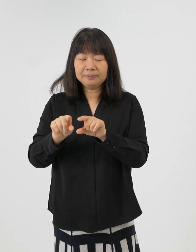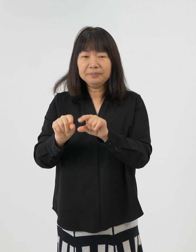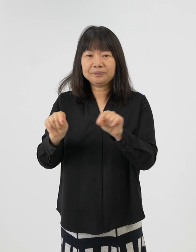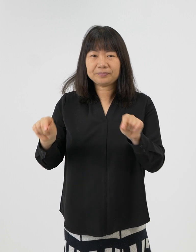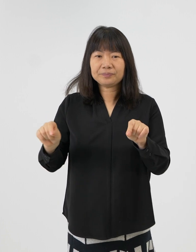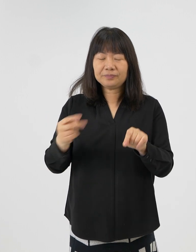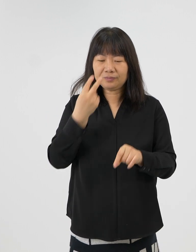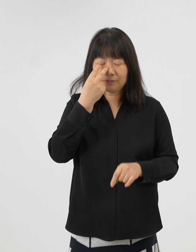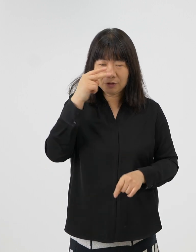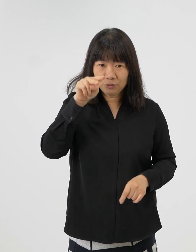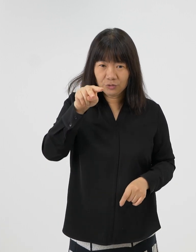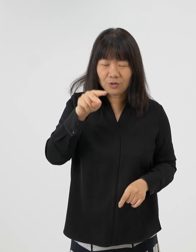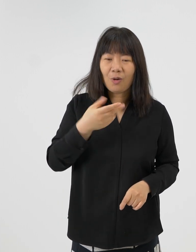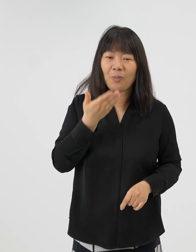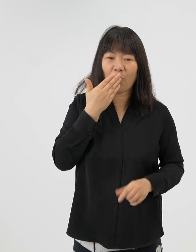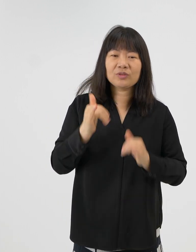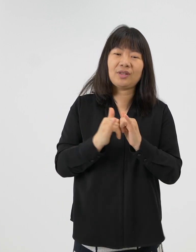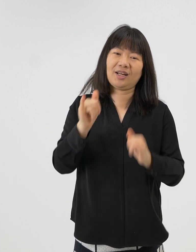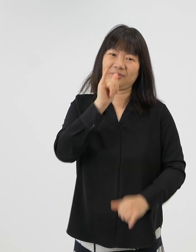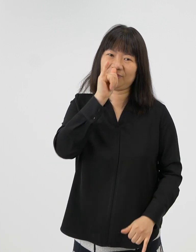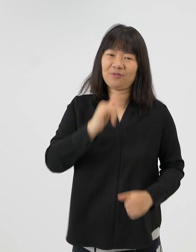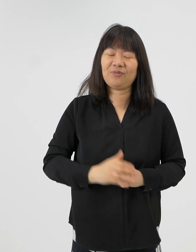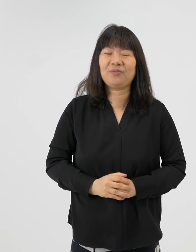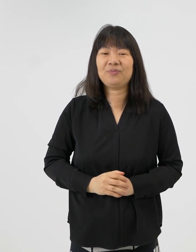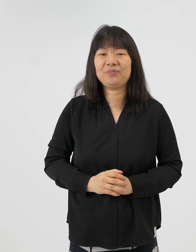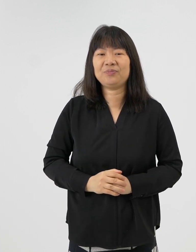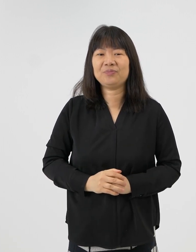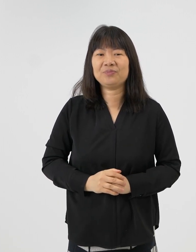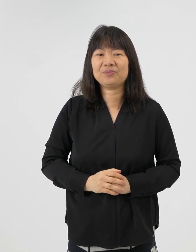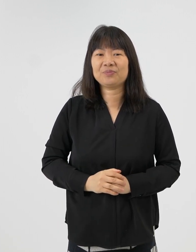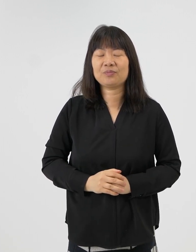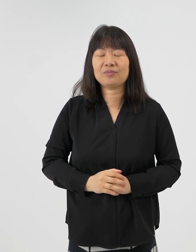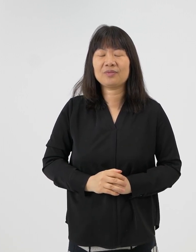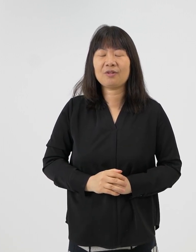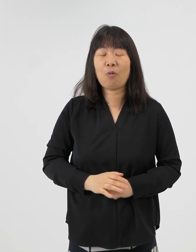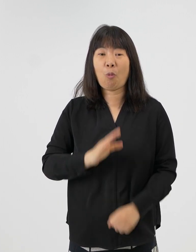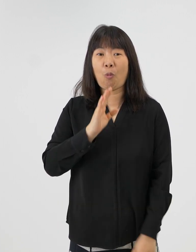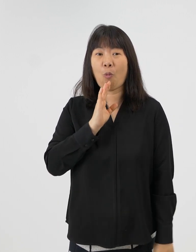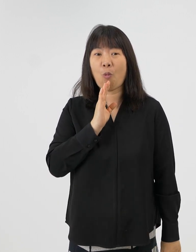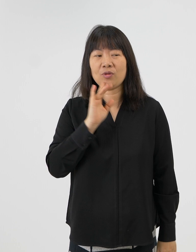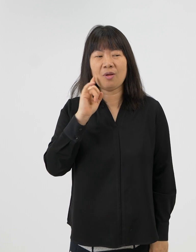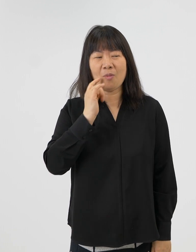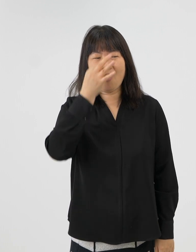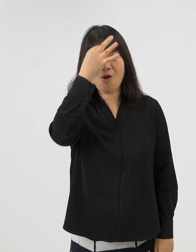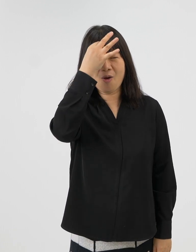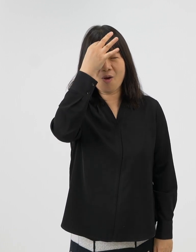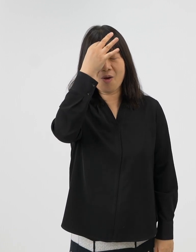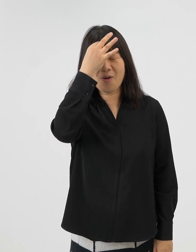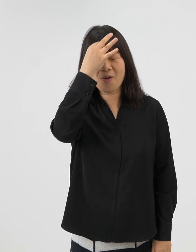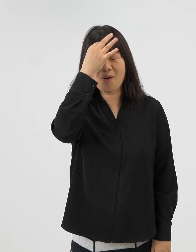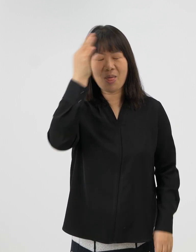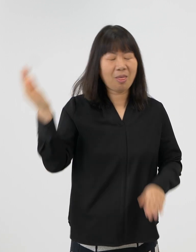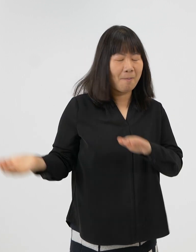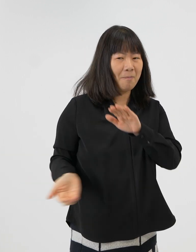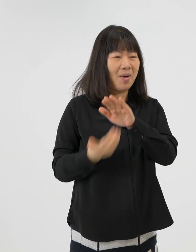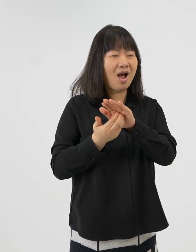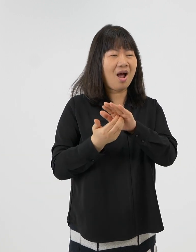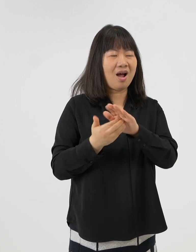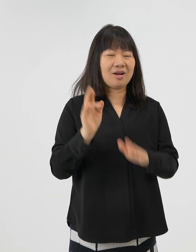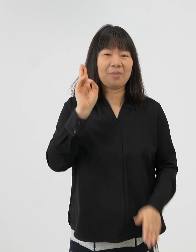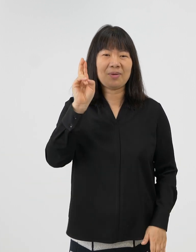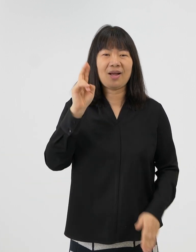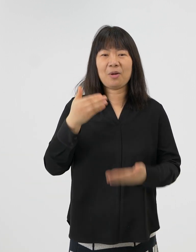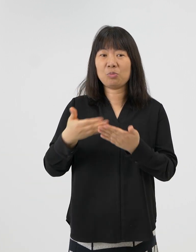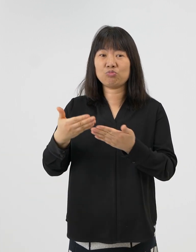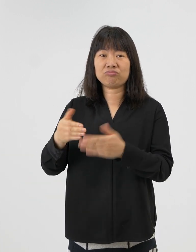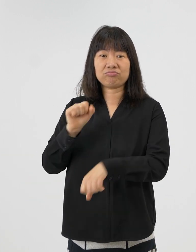음식을 눈으로 먹는 친구가 있어요. 아주 그 예술적인 감각이 뛰어난 친구인데 미술도 잘해요.